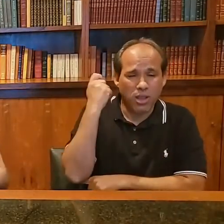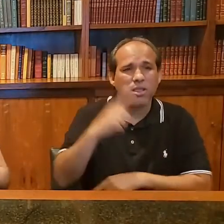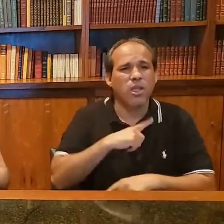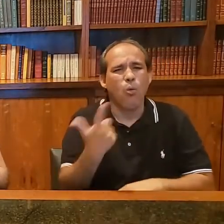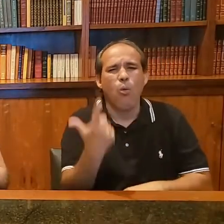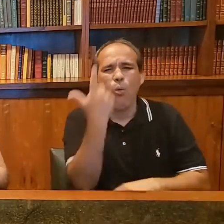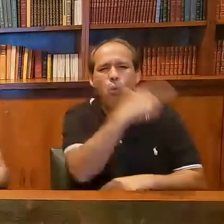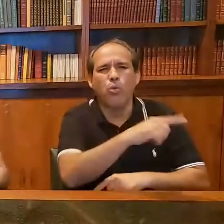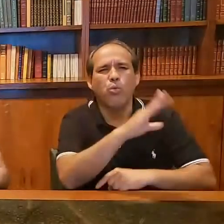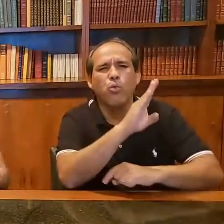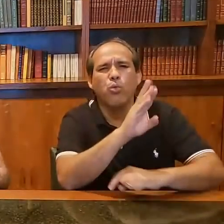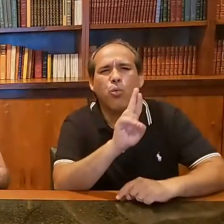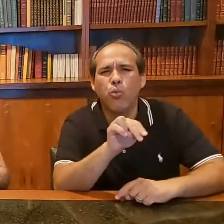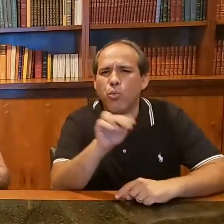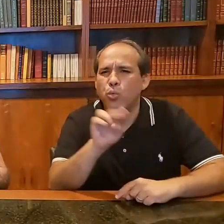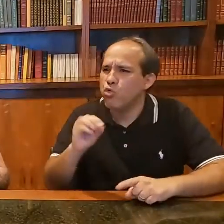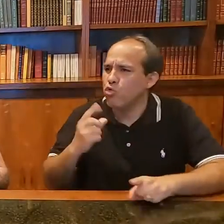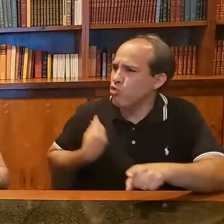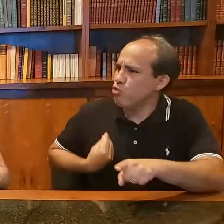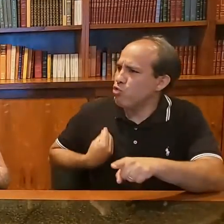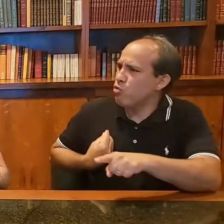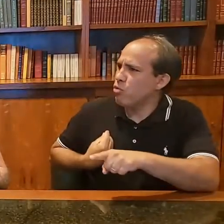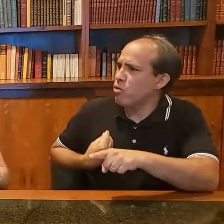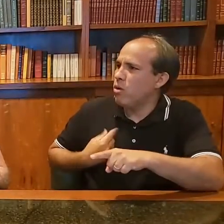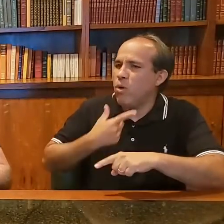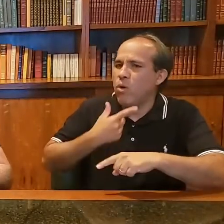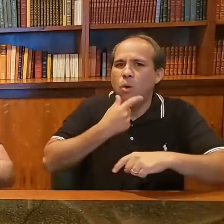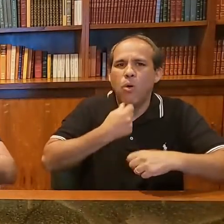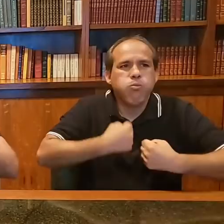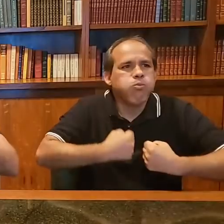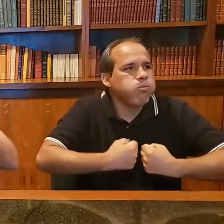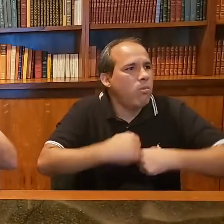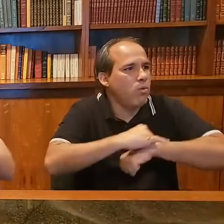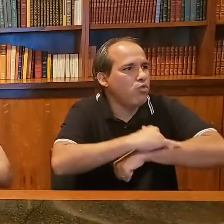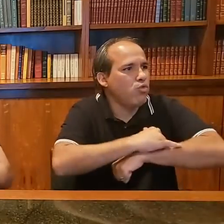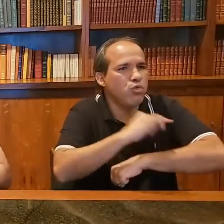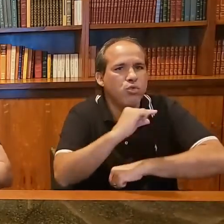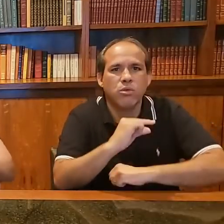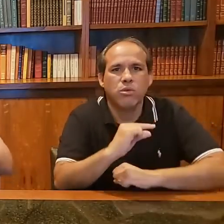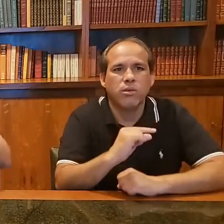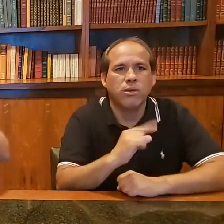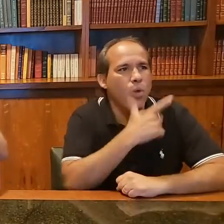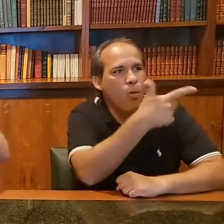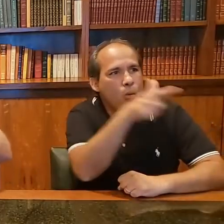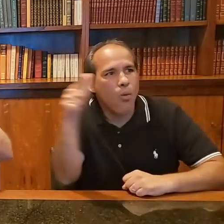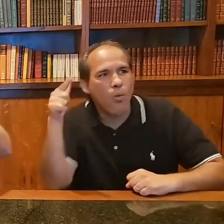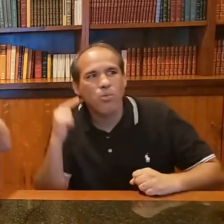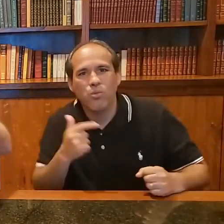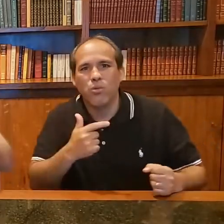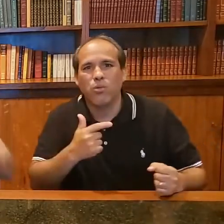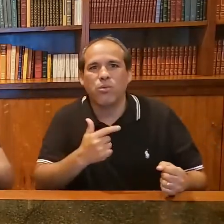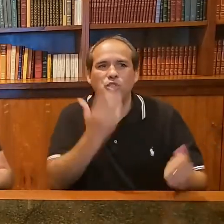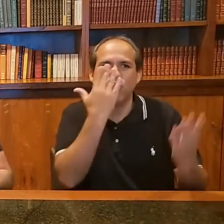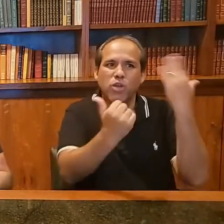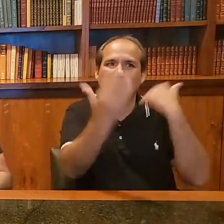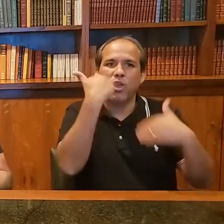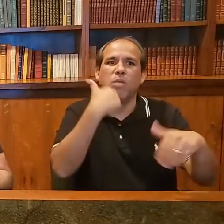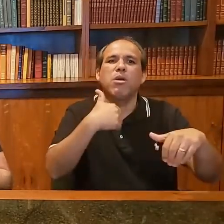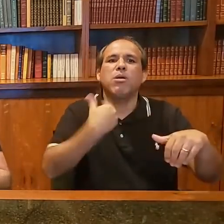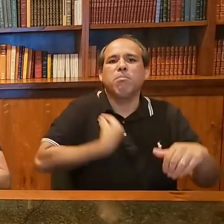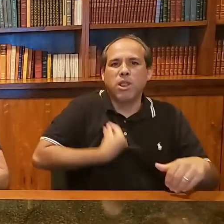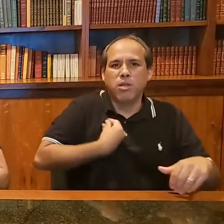do Bruno Engler, está aí o Bruno Engler, vem para cá não, o gordinho, tá? Bem como entre outros, para participar de um passeio de moto